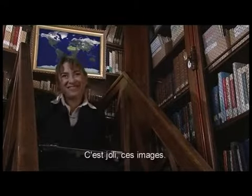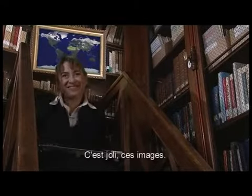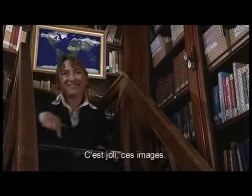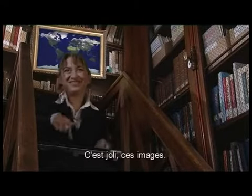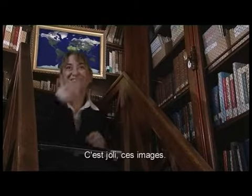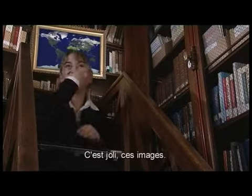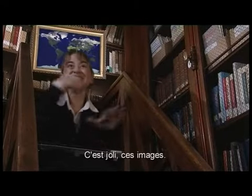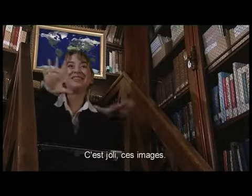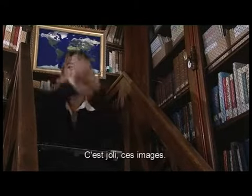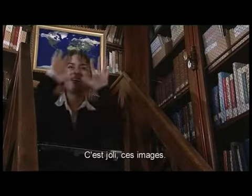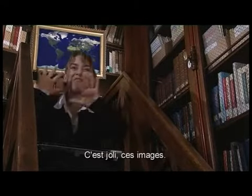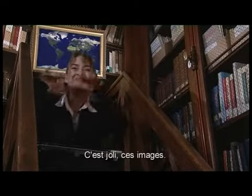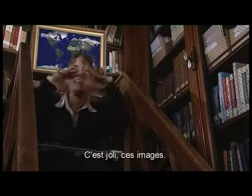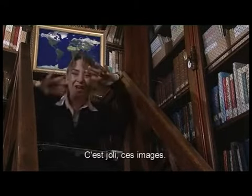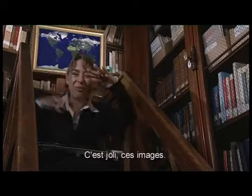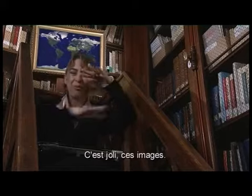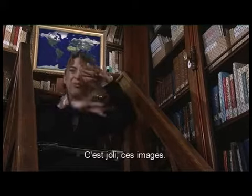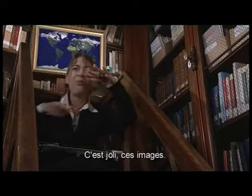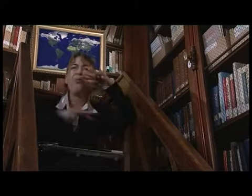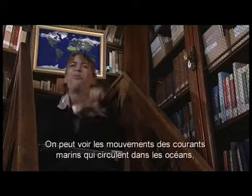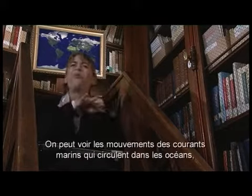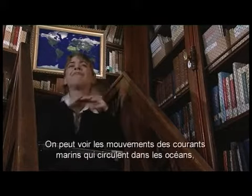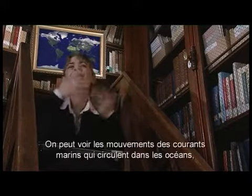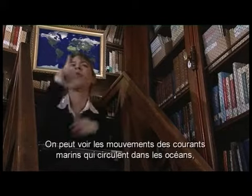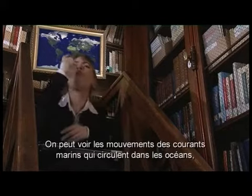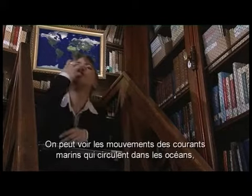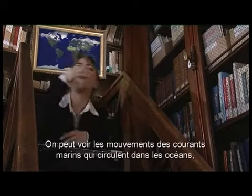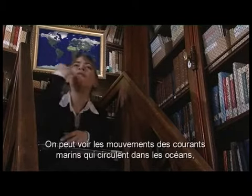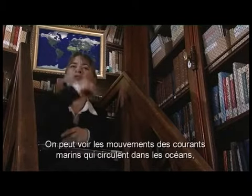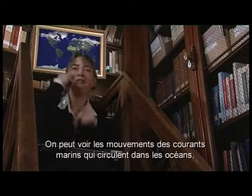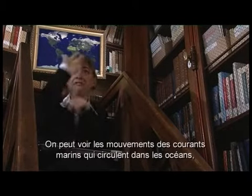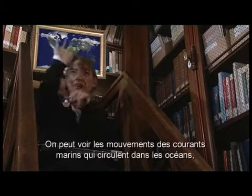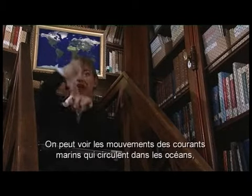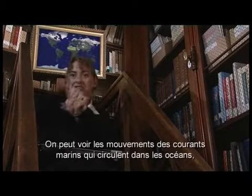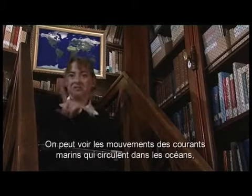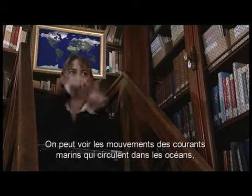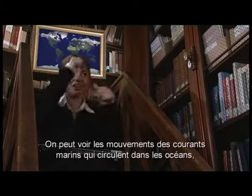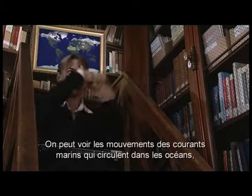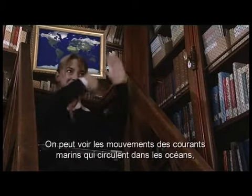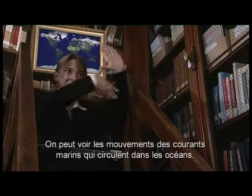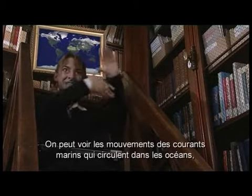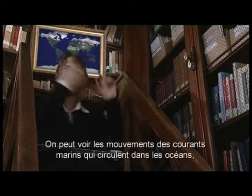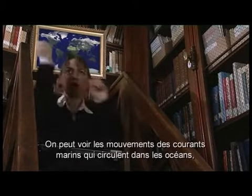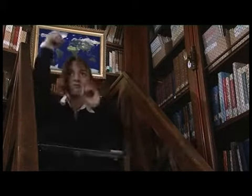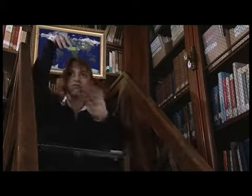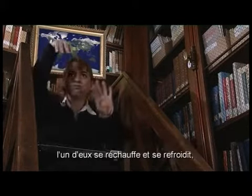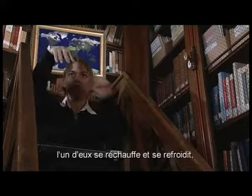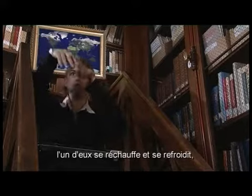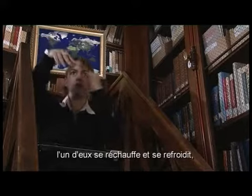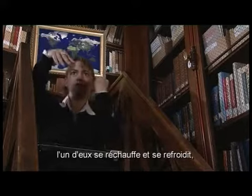C'est joli, ces images. On peut voir les mouvements des courants marins qui circulent dans les océans, L'Inde se réchauffe